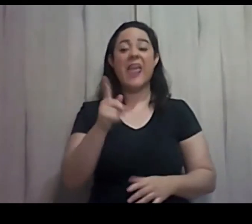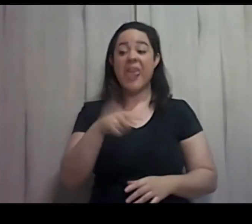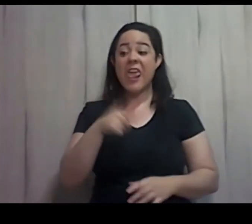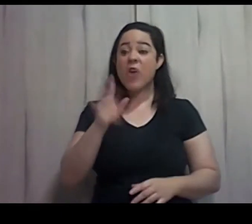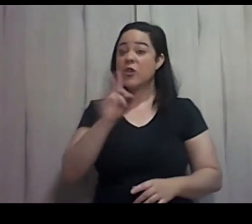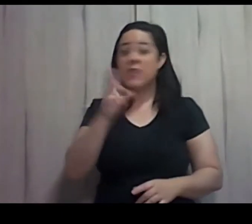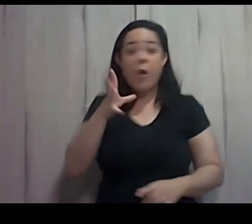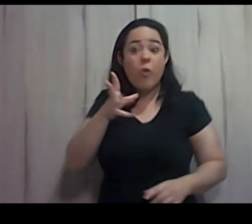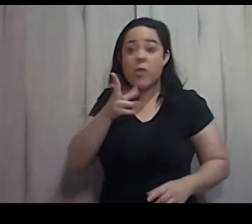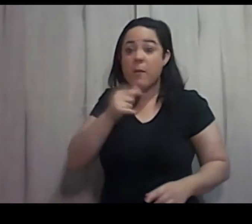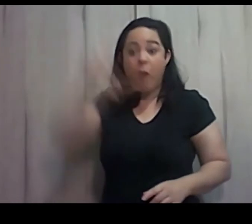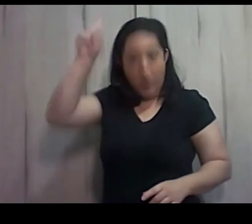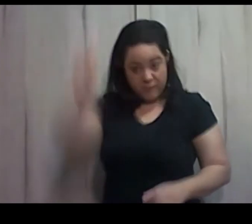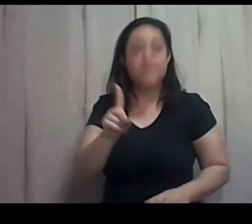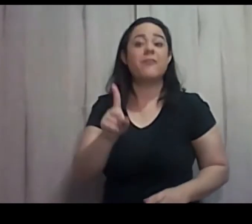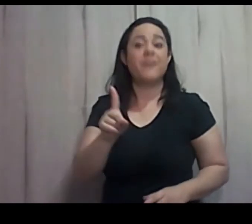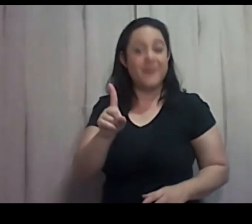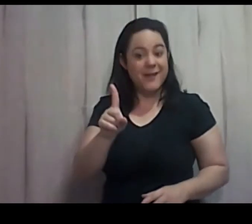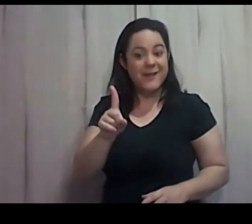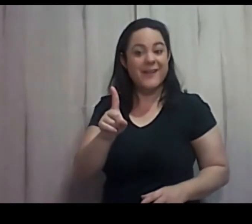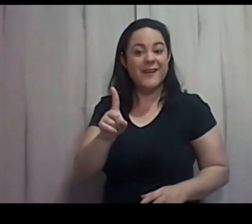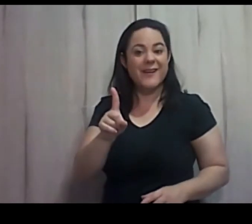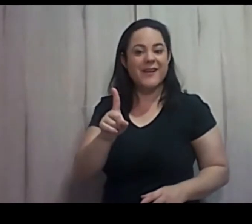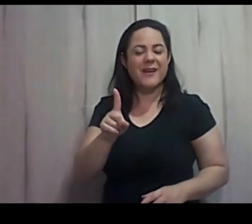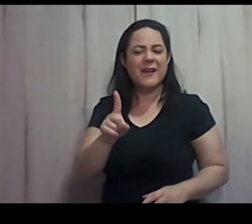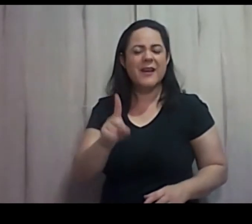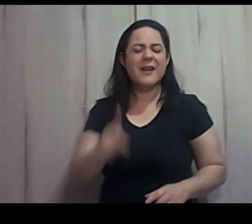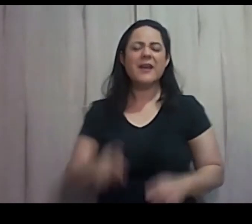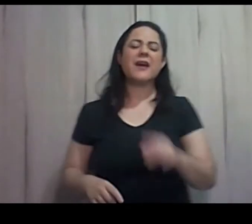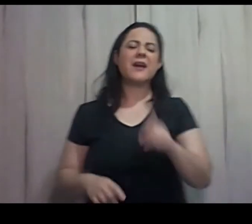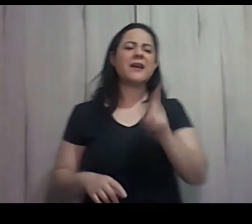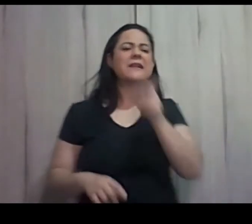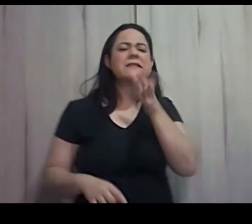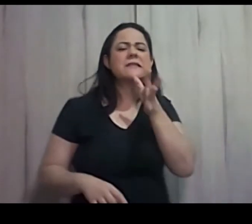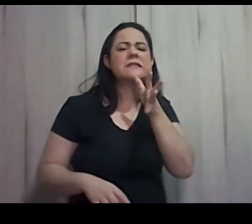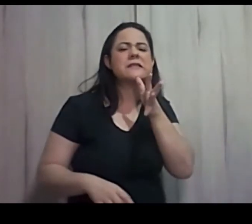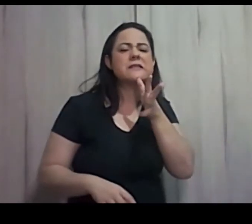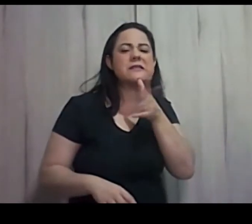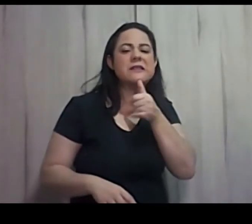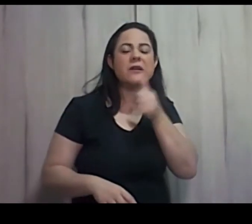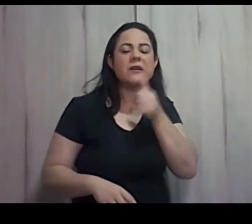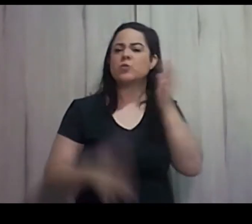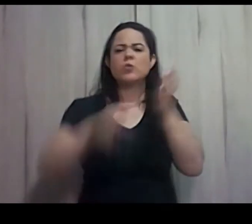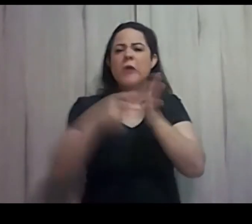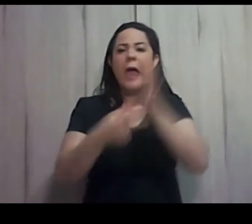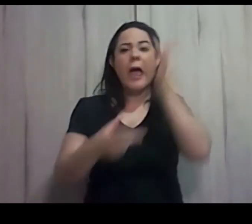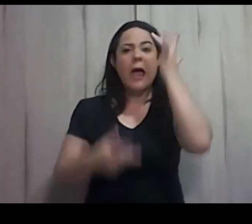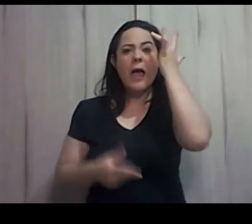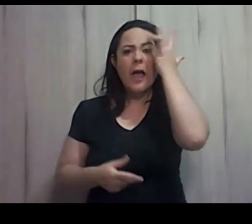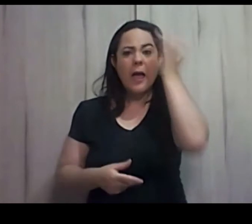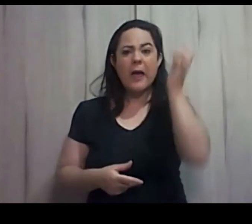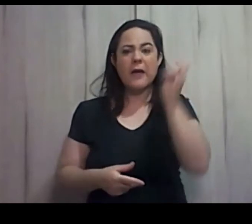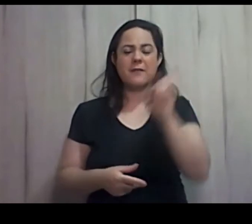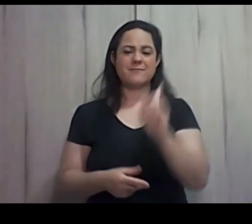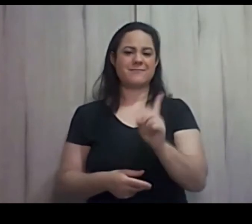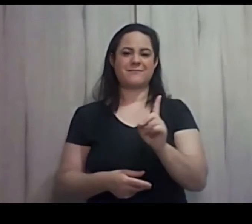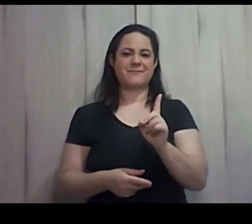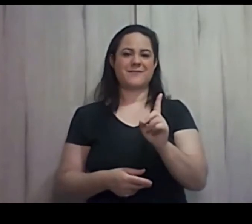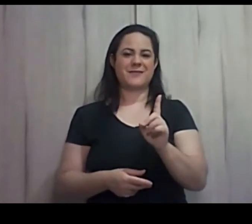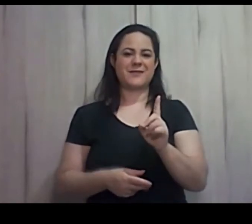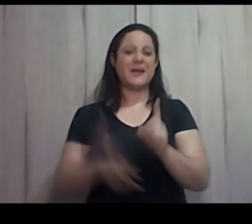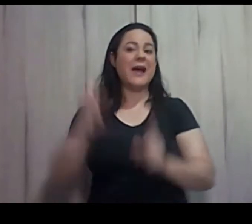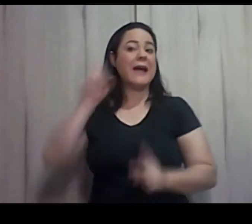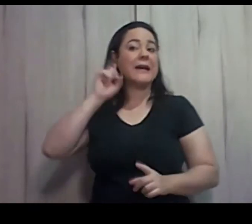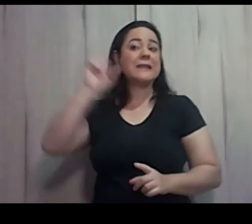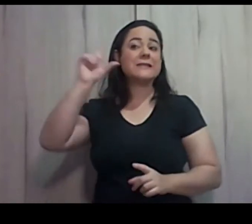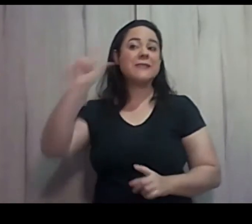demora. Olha, sem demora não quer dizer que vai ser amanhã. A Daniele saiu. Aí